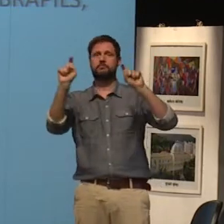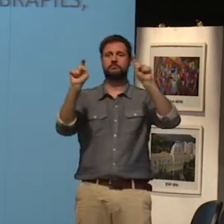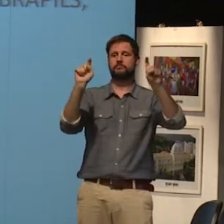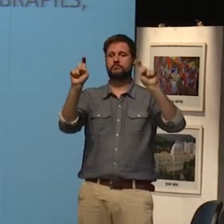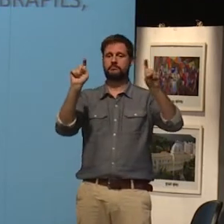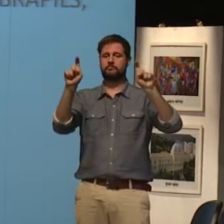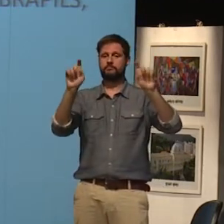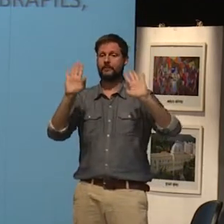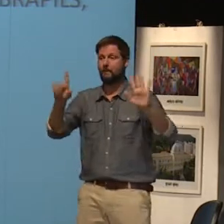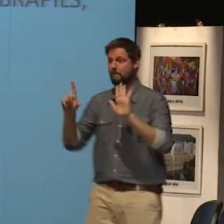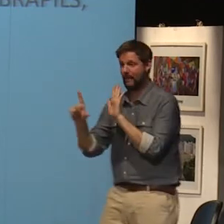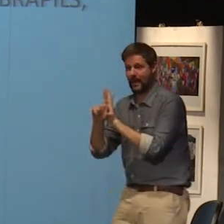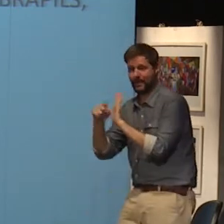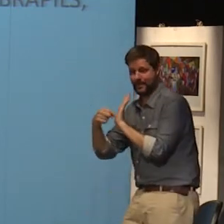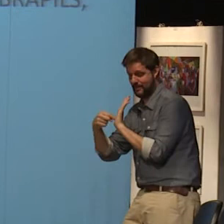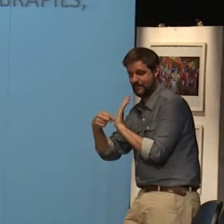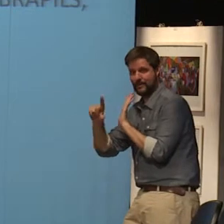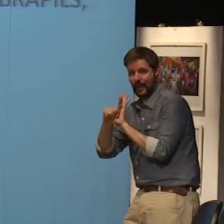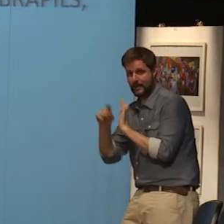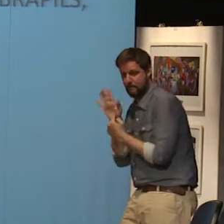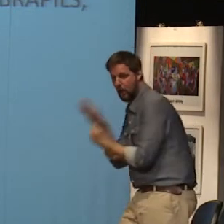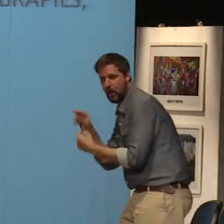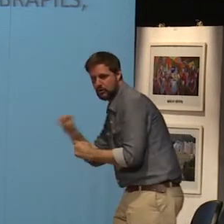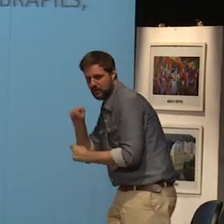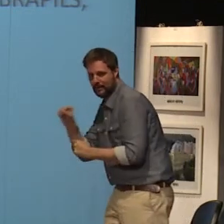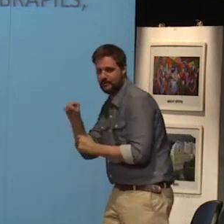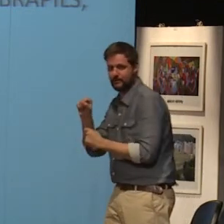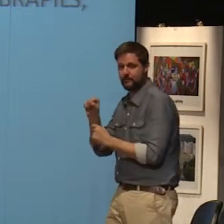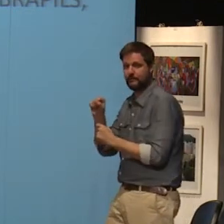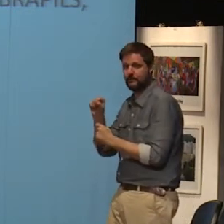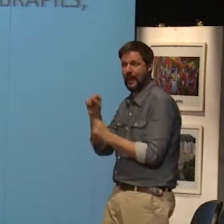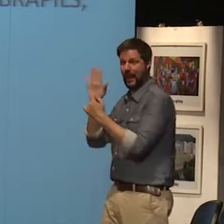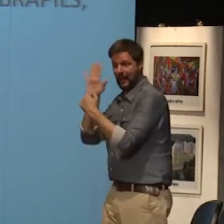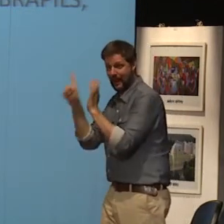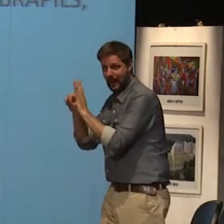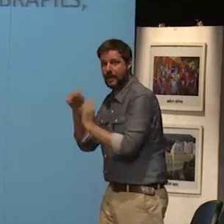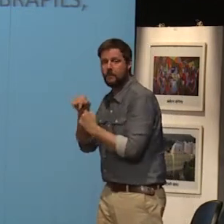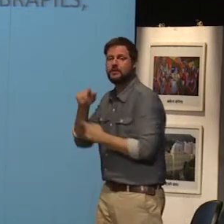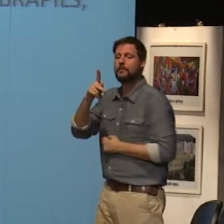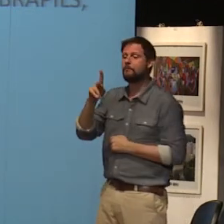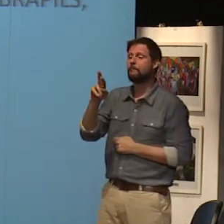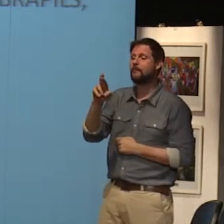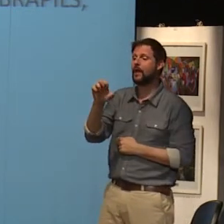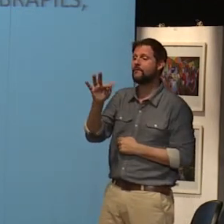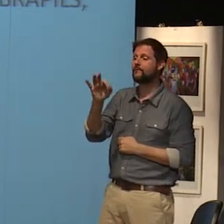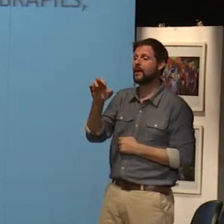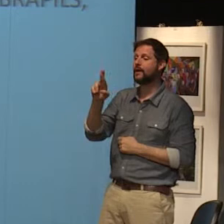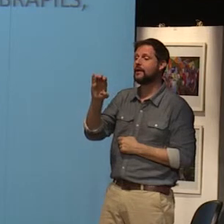gente sabe que existe a inclusão, mas não se sabe, não tinha acesso. Tá, inclusão, mas quais são as escolas que fazem